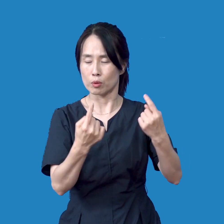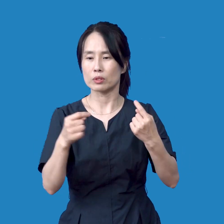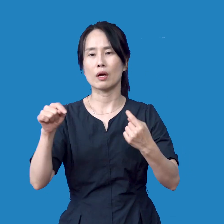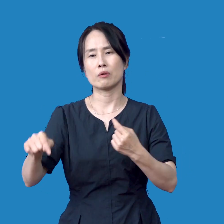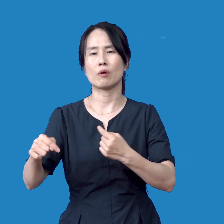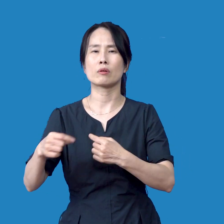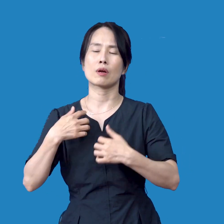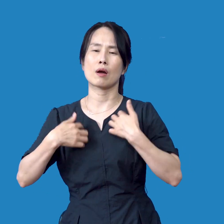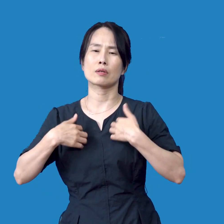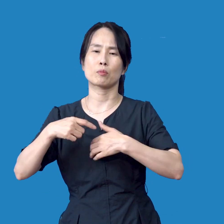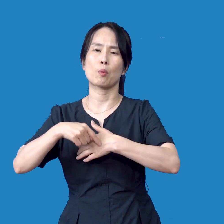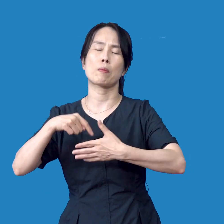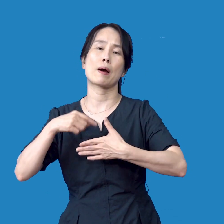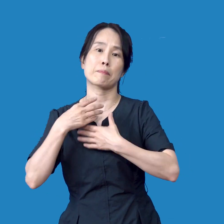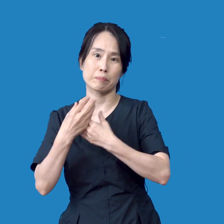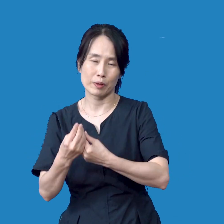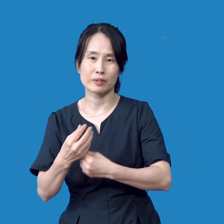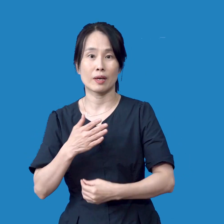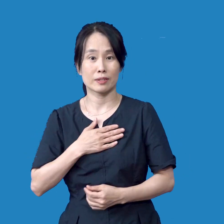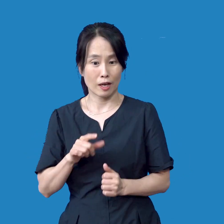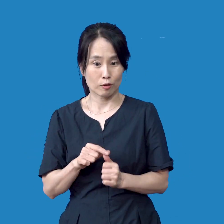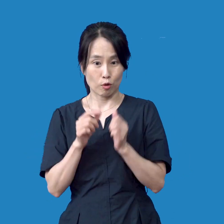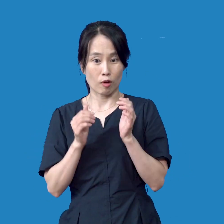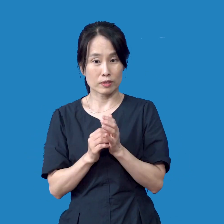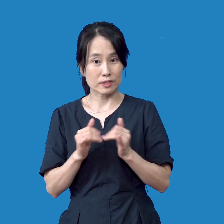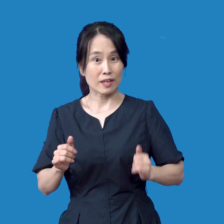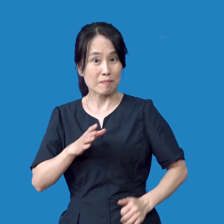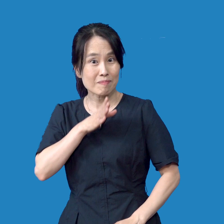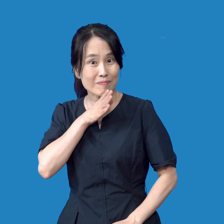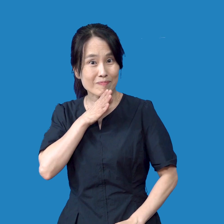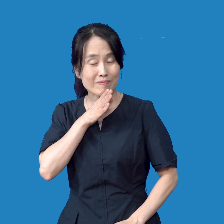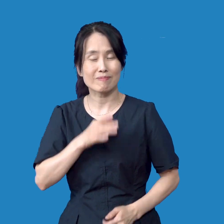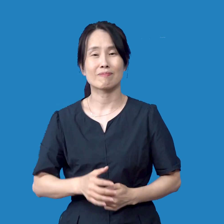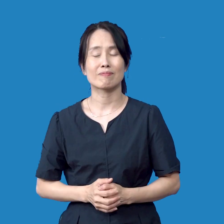편합니다. 제가 구원받은 사람이 맞지요?